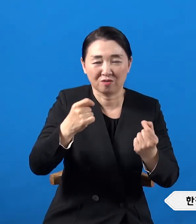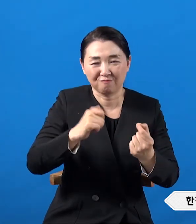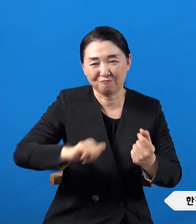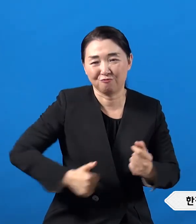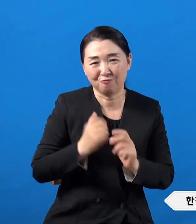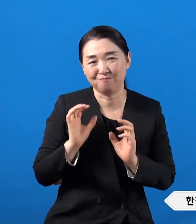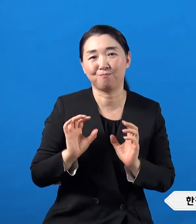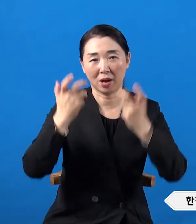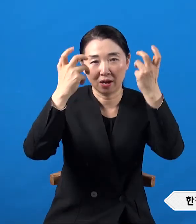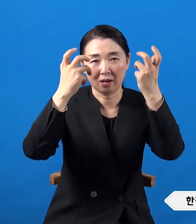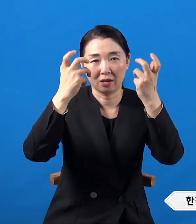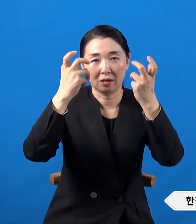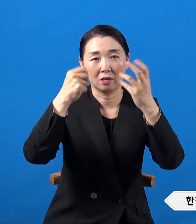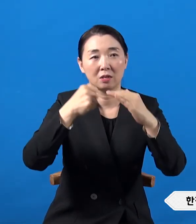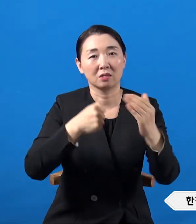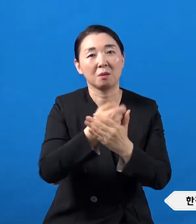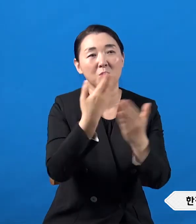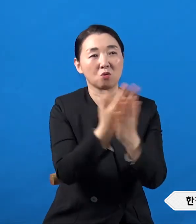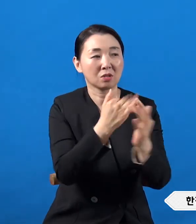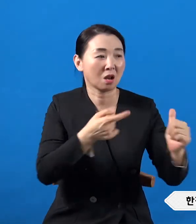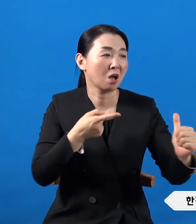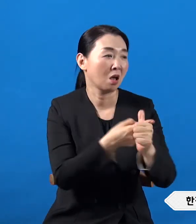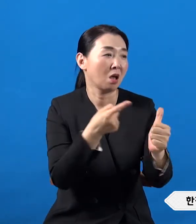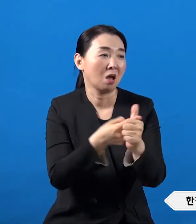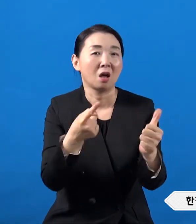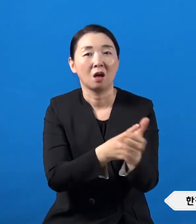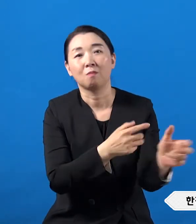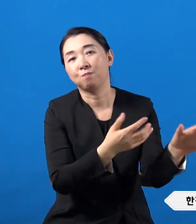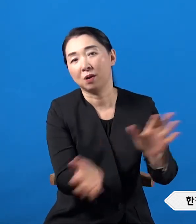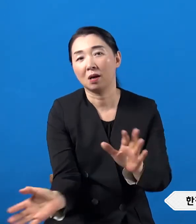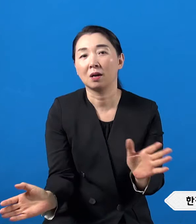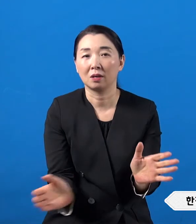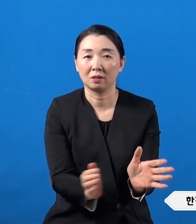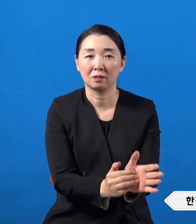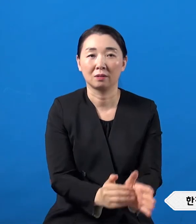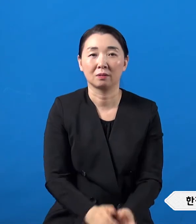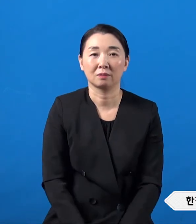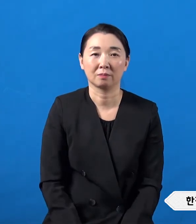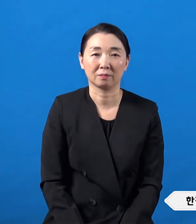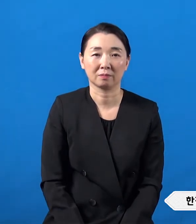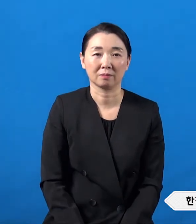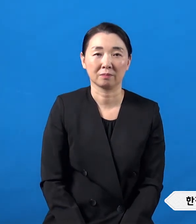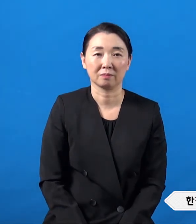분노가 폭발해서 그래서 닥치는 대로 살육을 한 것이죠.